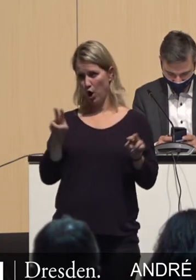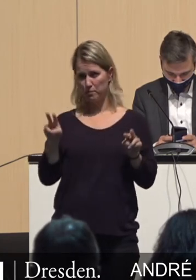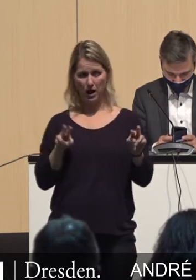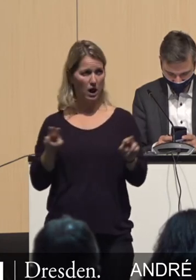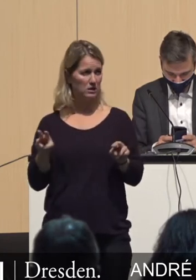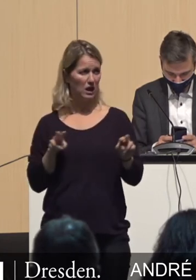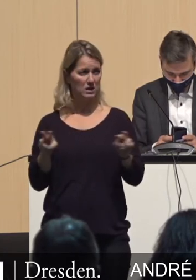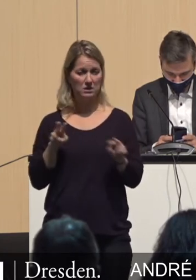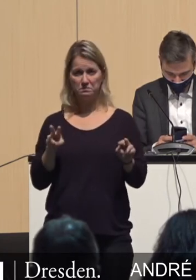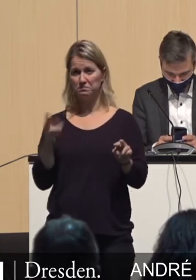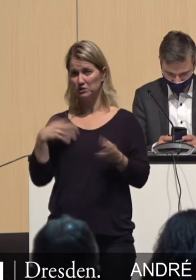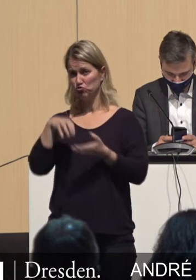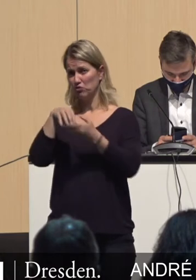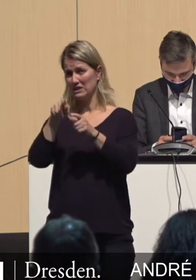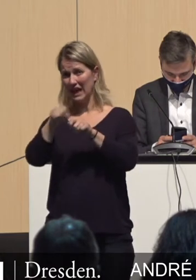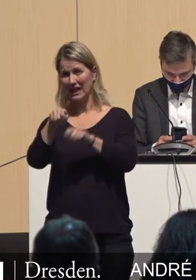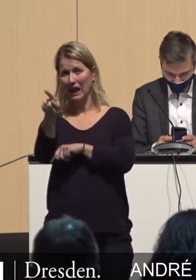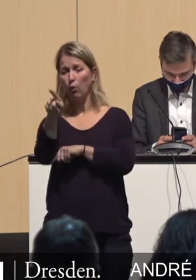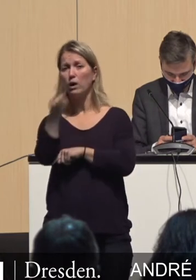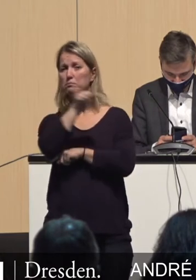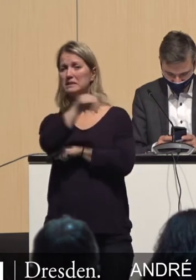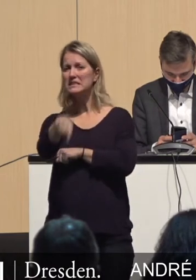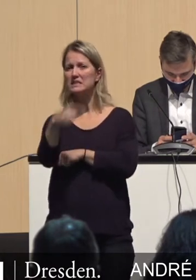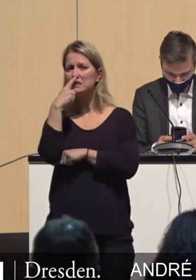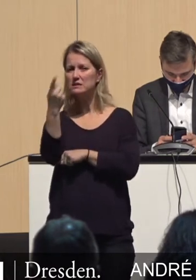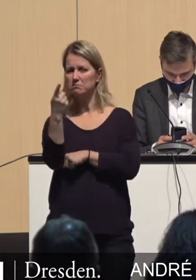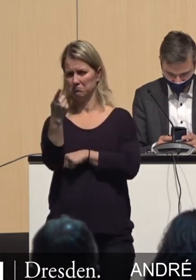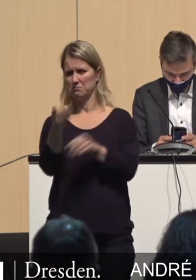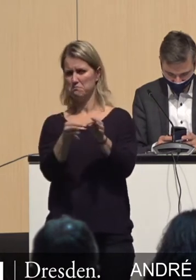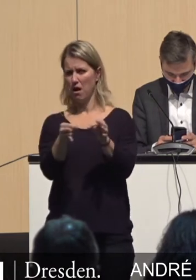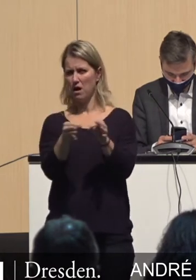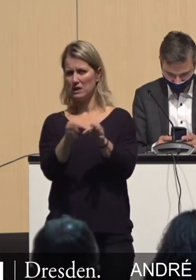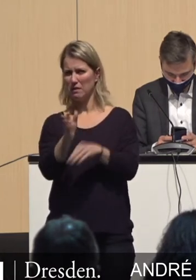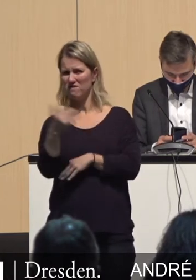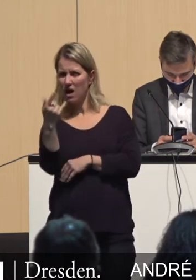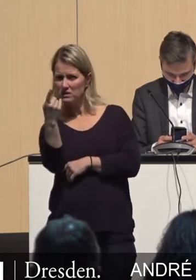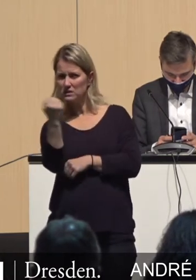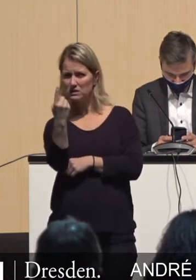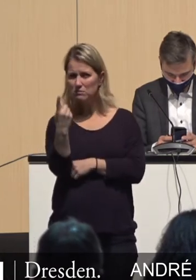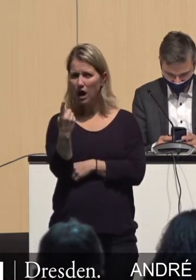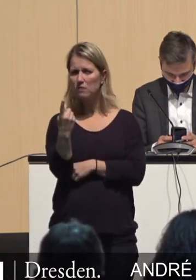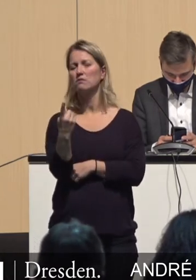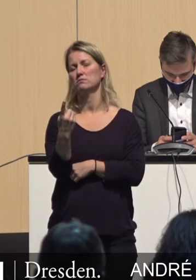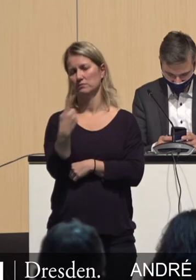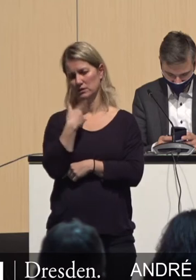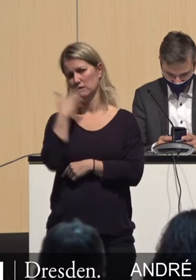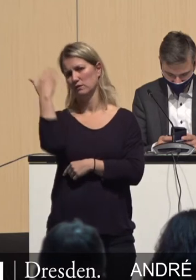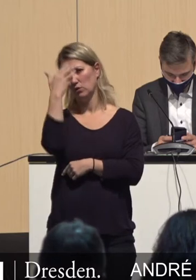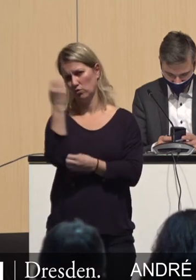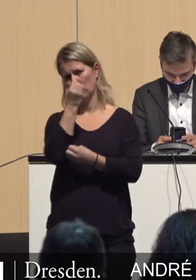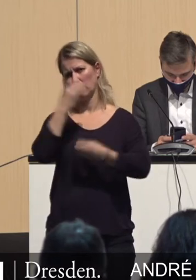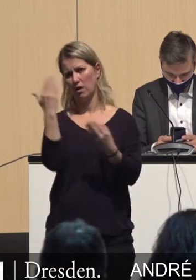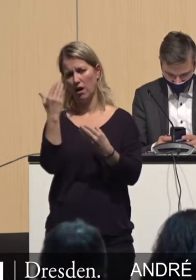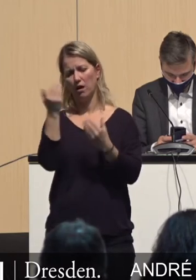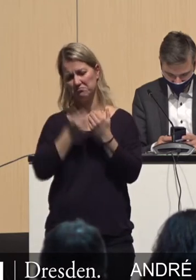Maßnahmen seitens der Staatsregierung getroffen worden sind, dann kann man sich doch lebhaft vorstellen, wie die Situation im